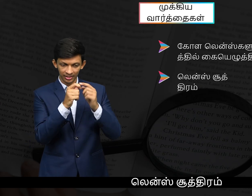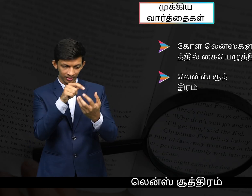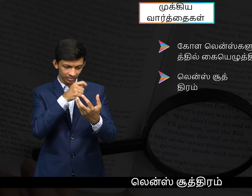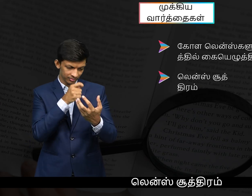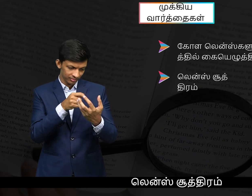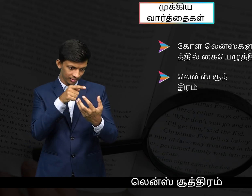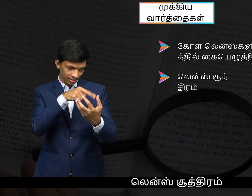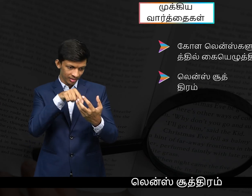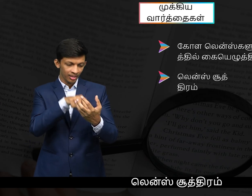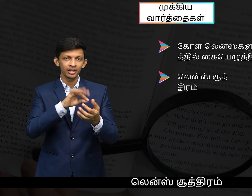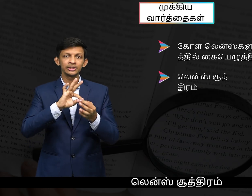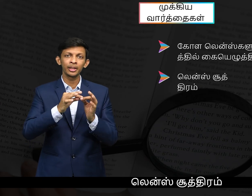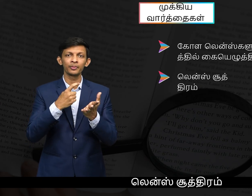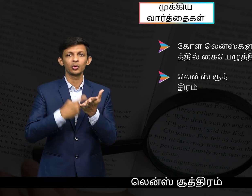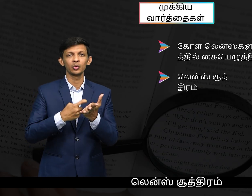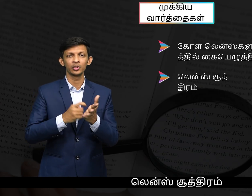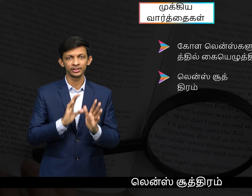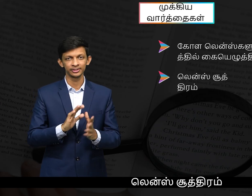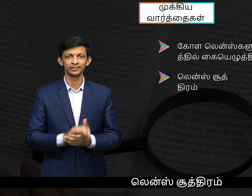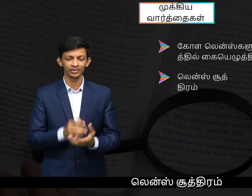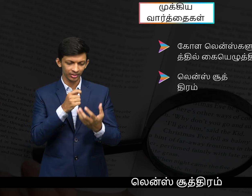வில்லை சூத்திரம்.